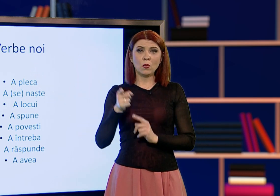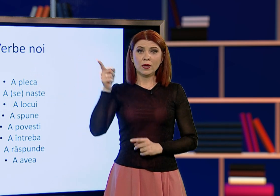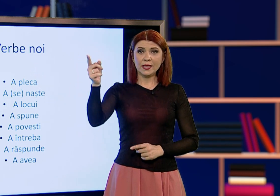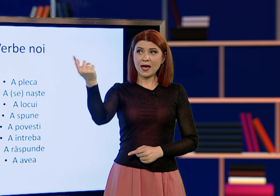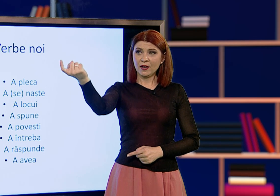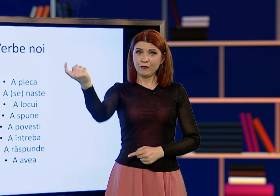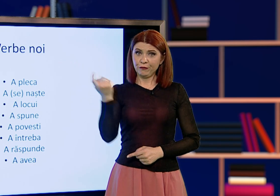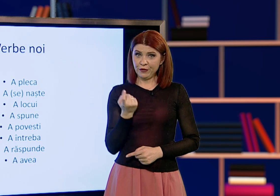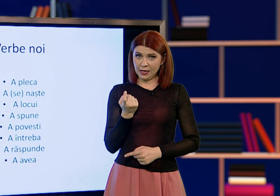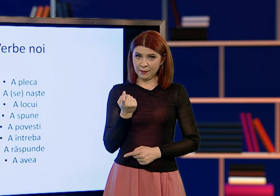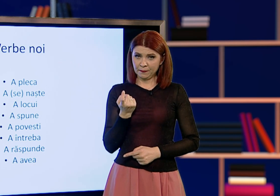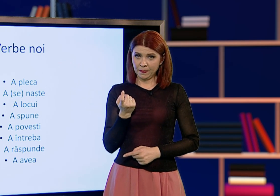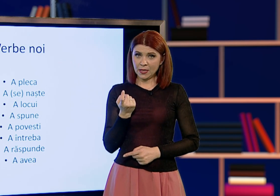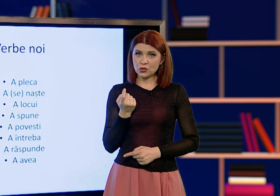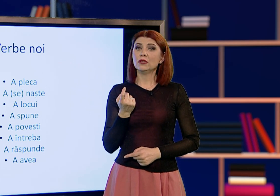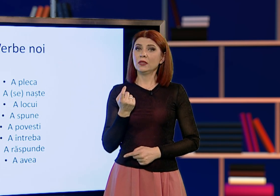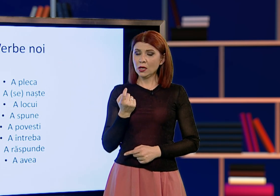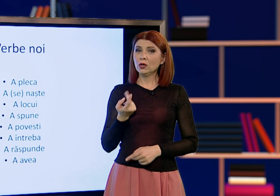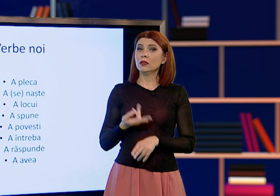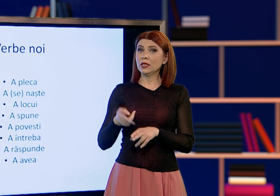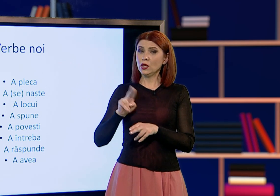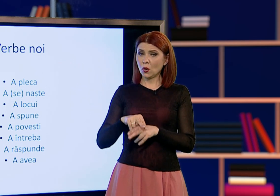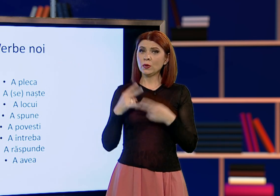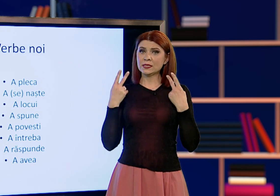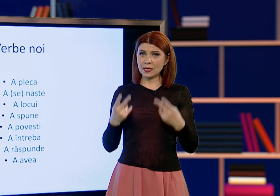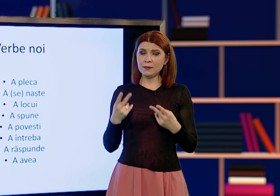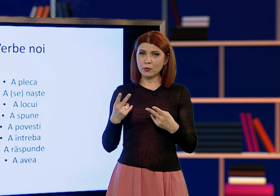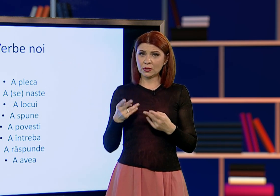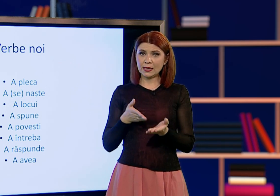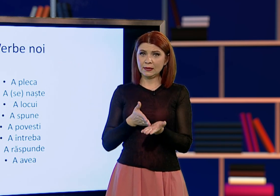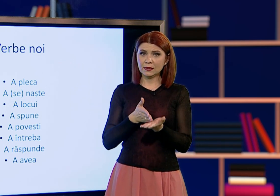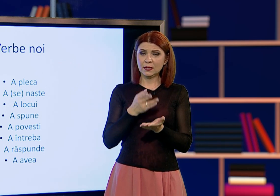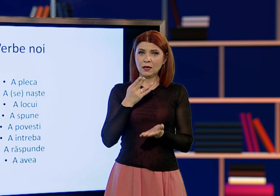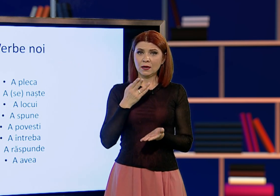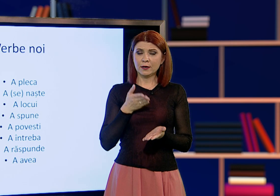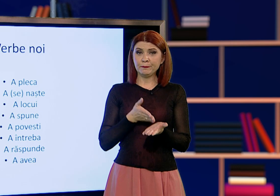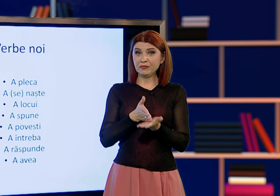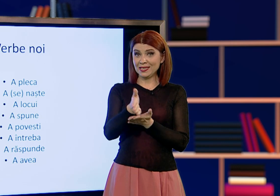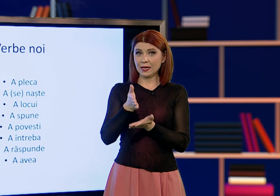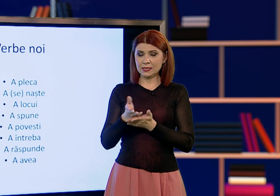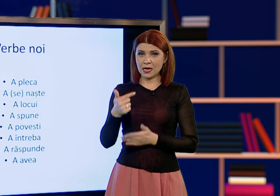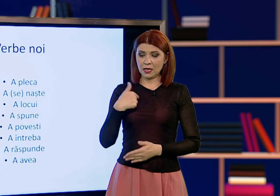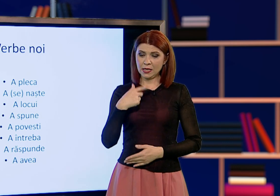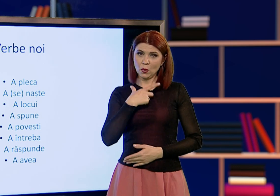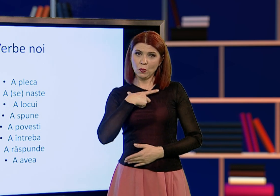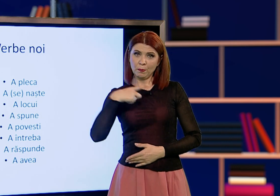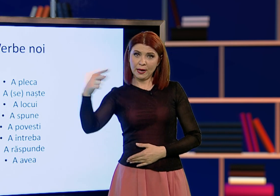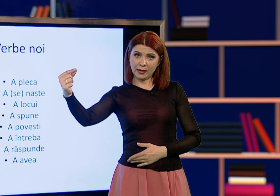ea vine Deci din nou este importantă Protecția eu plec